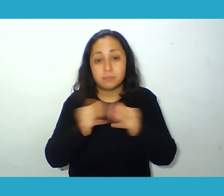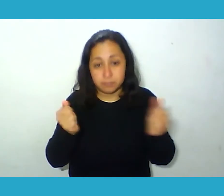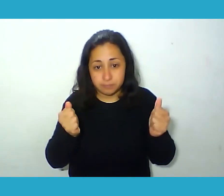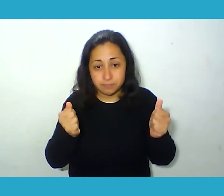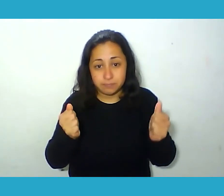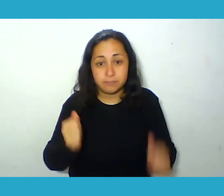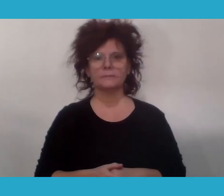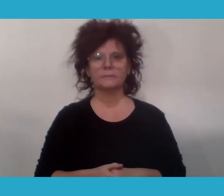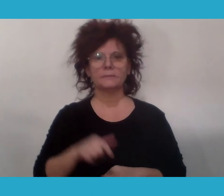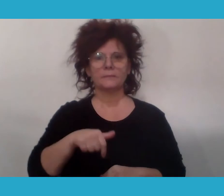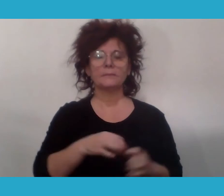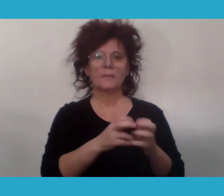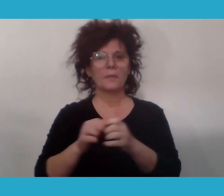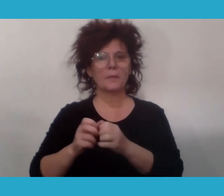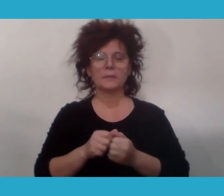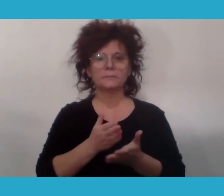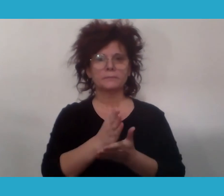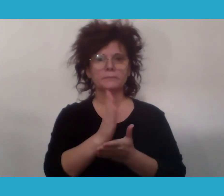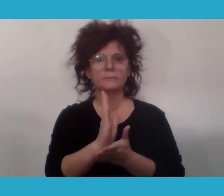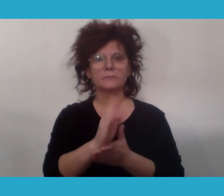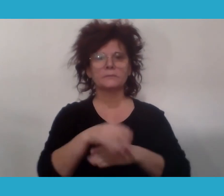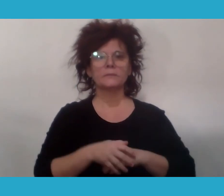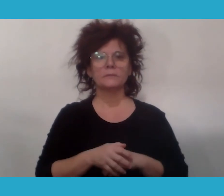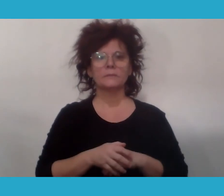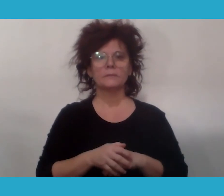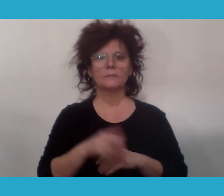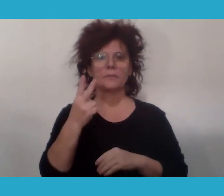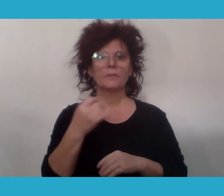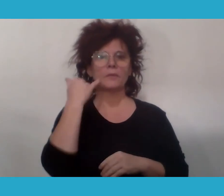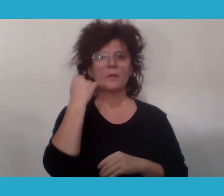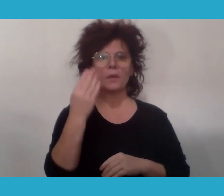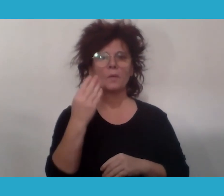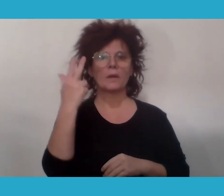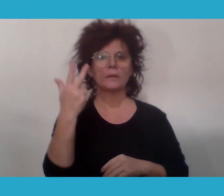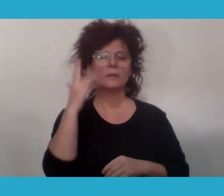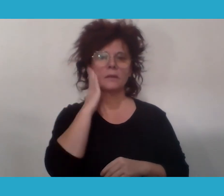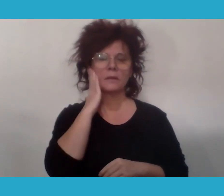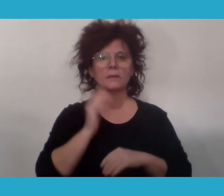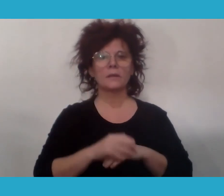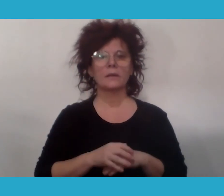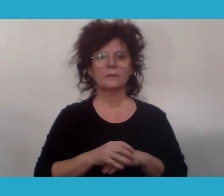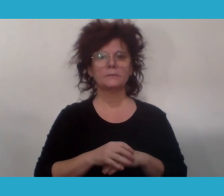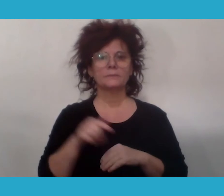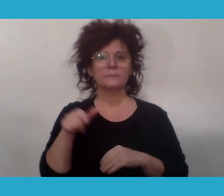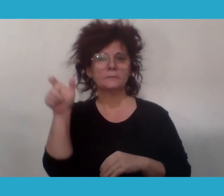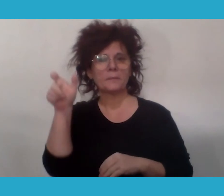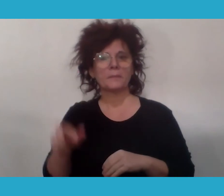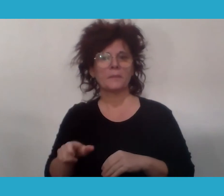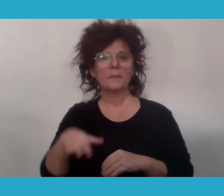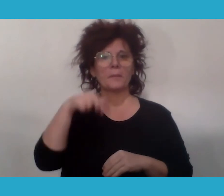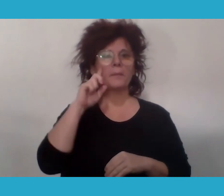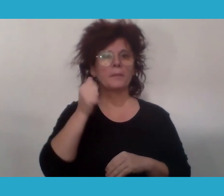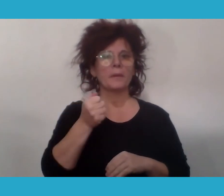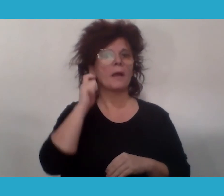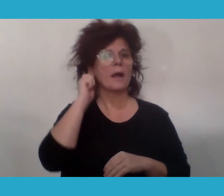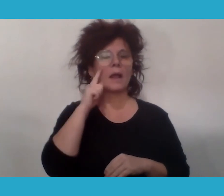intervención. Se procede a retomar la audiencia que nos ocupa, siendo las 14:43, dando intervención